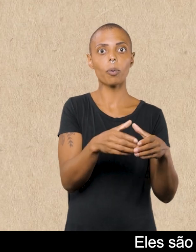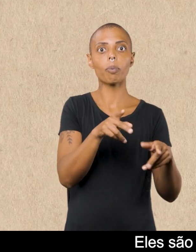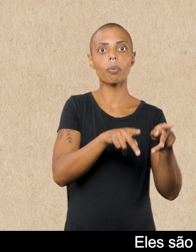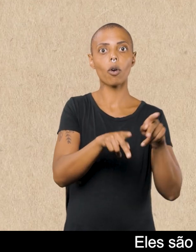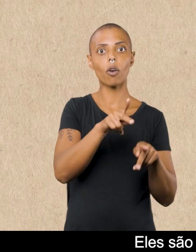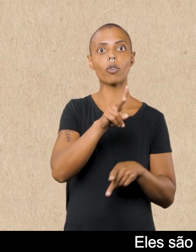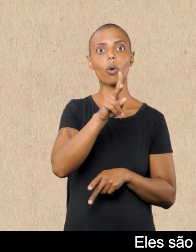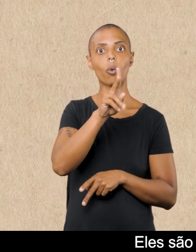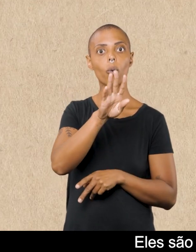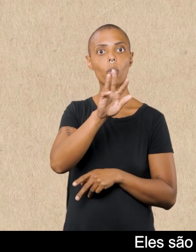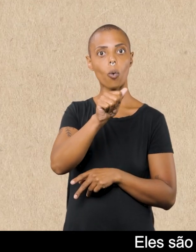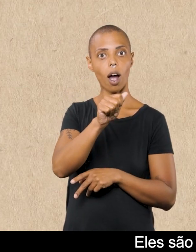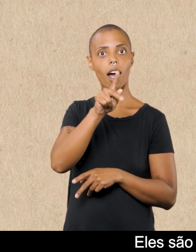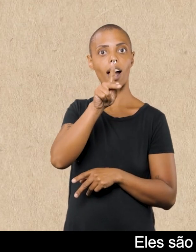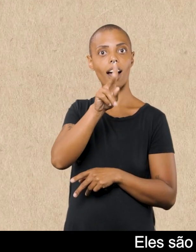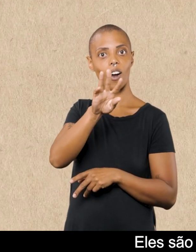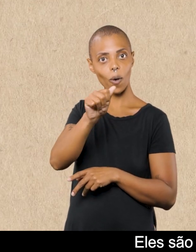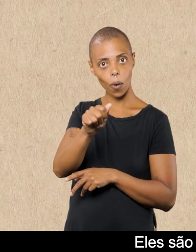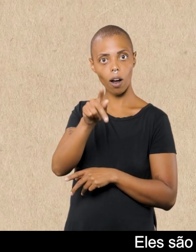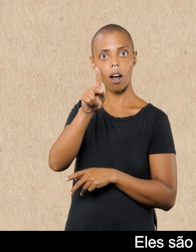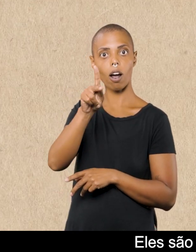parte dos povos Kwakwaka'wakw.